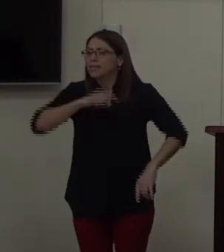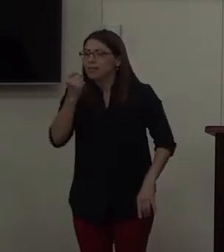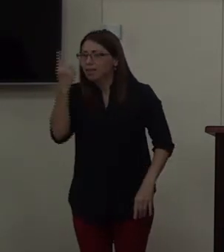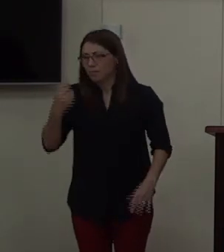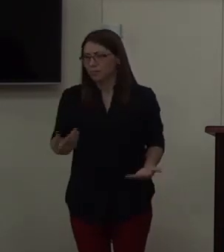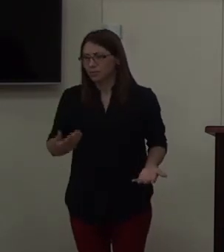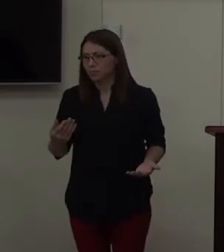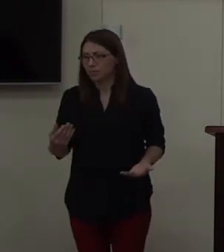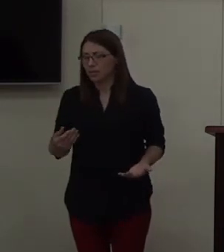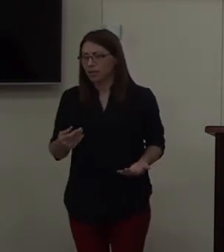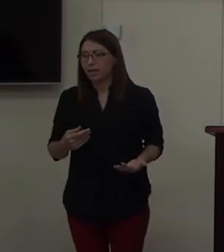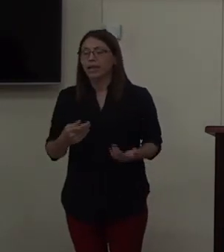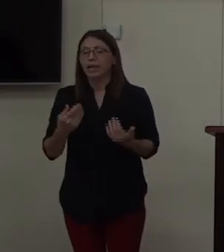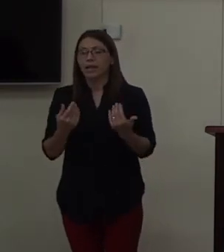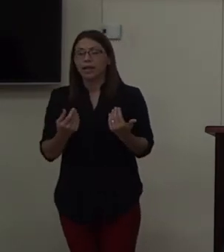es que